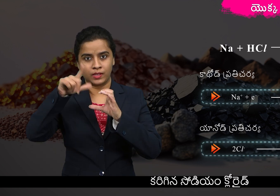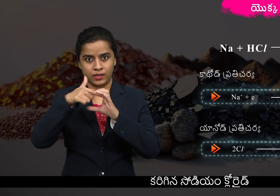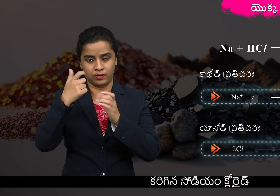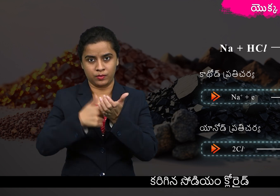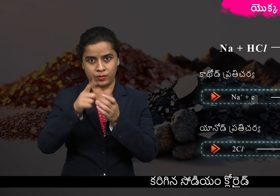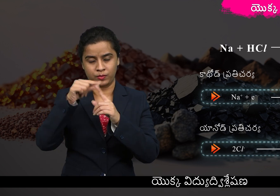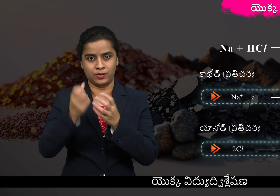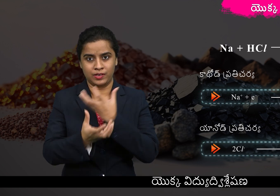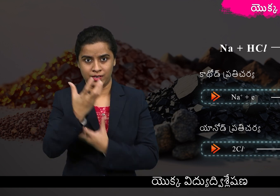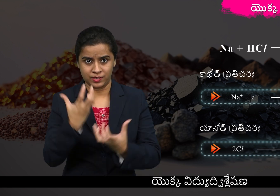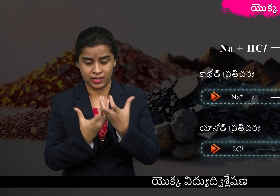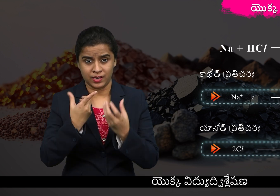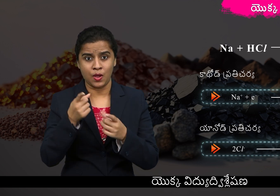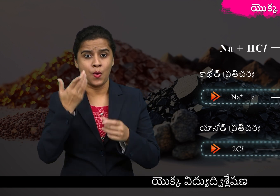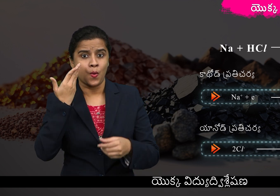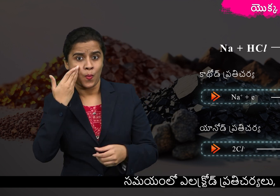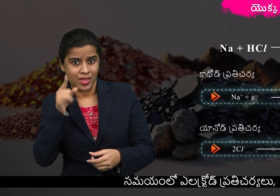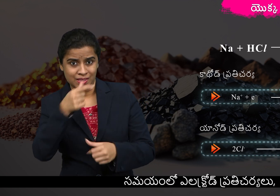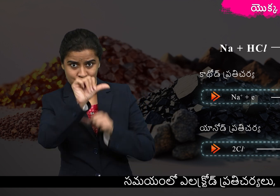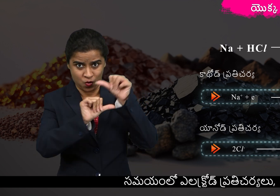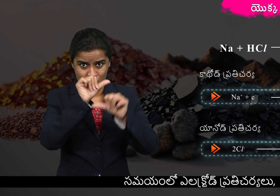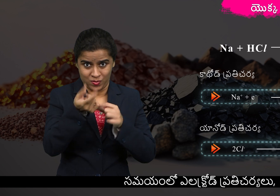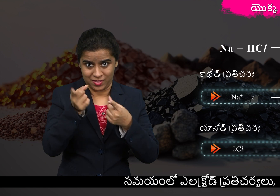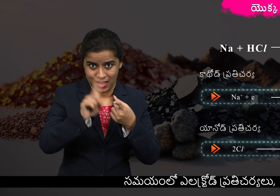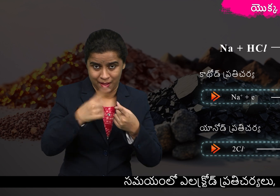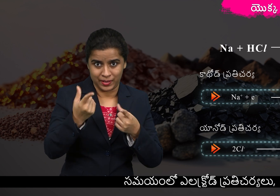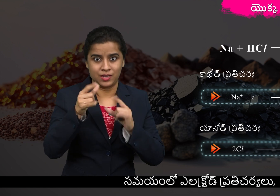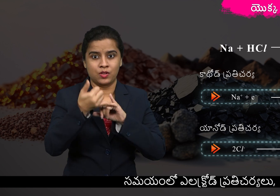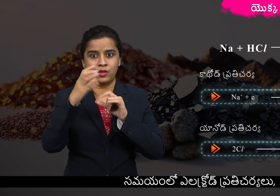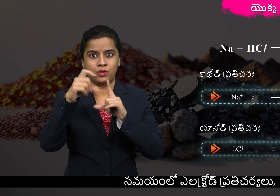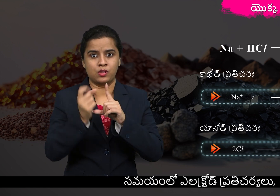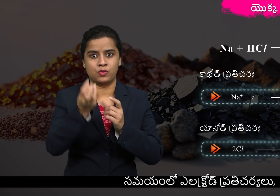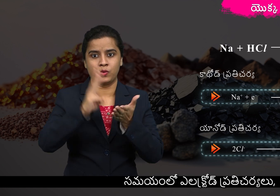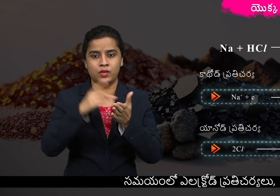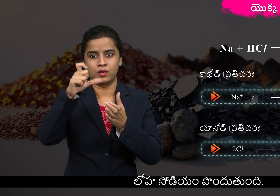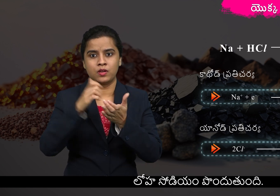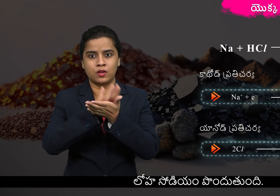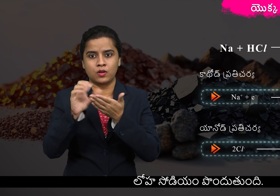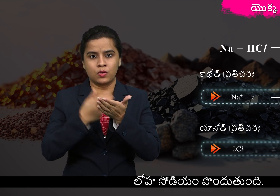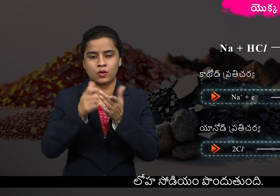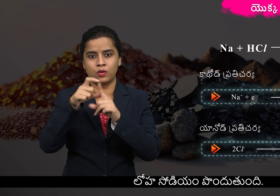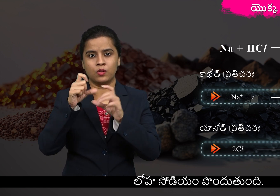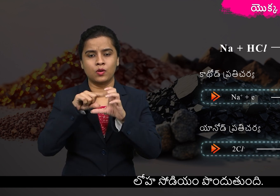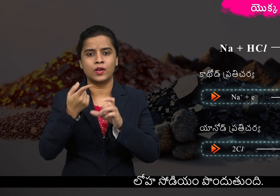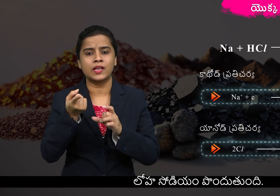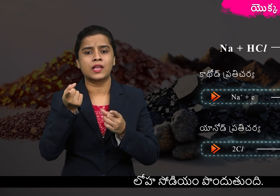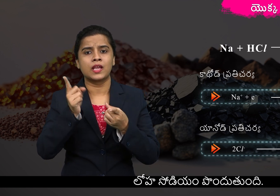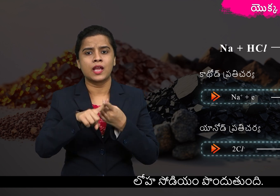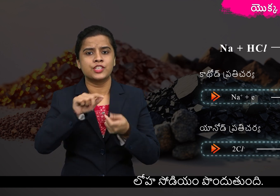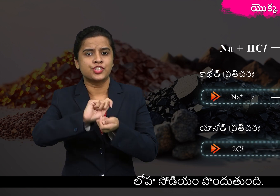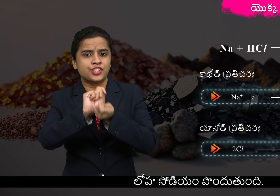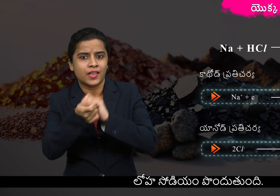కరిగిన సోడియం క్లోరైడ్ యొక్క విద్యుత్ విశ్లేషణ సమయంలో ఎలక్ట్రోడ్ ప్రతిచర్యలు లోహ సోడియం పొందుతుంది.